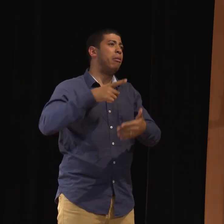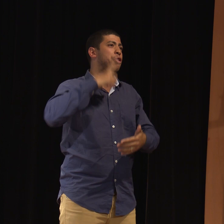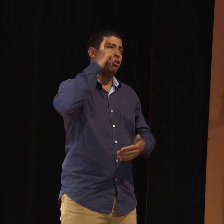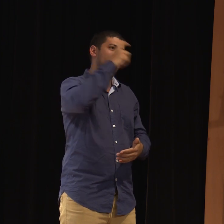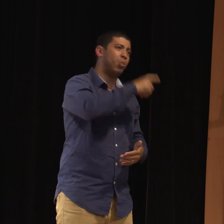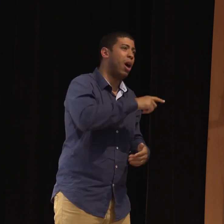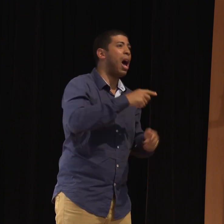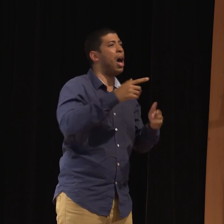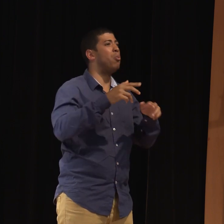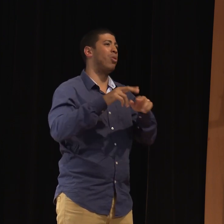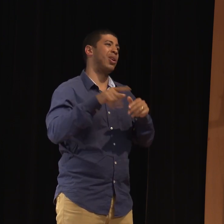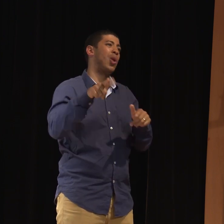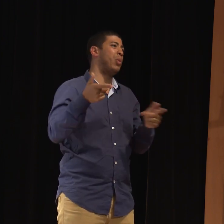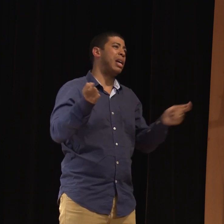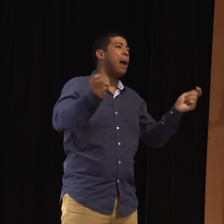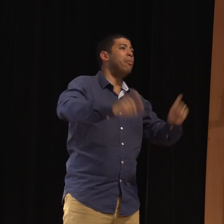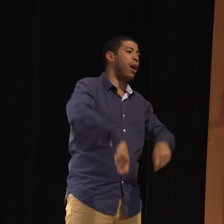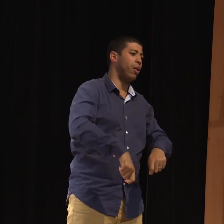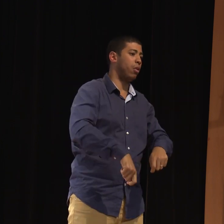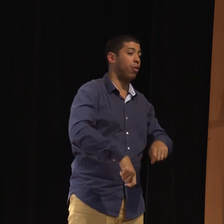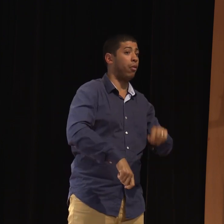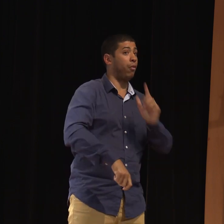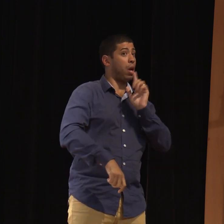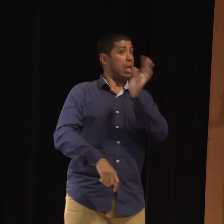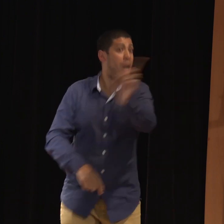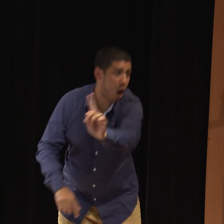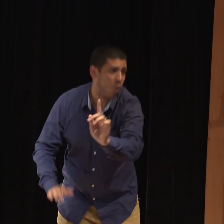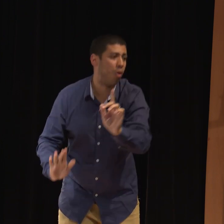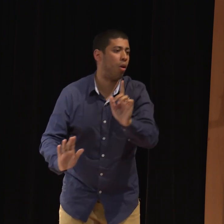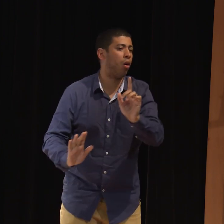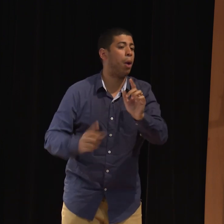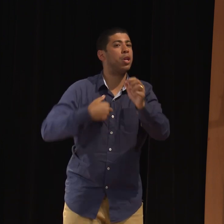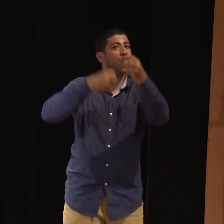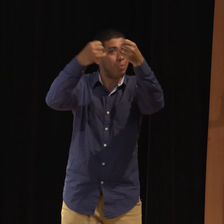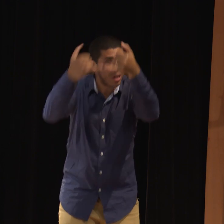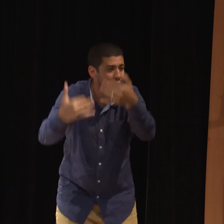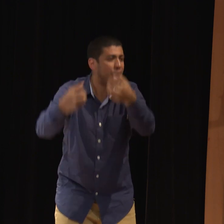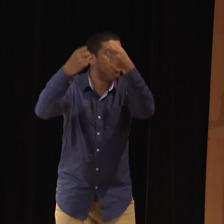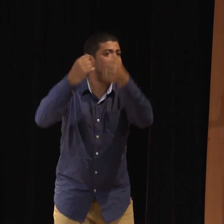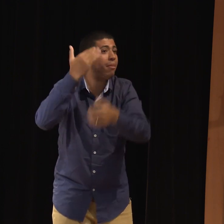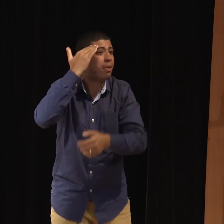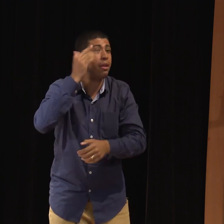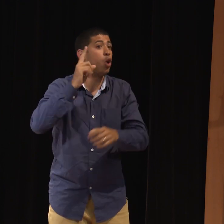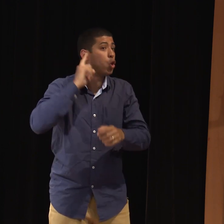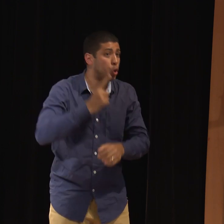tem limite, é limitado e tem dificuldade, não tem essa capacidade? Aí eu não falo não, eu explico para